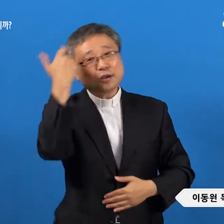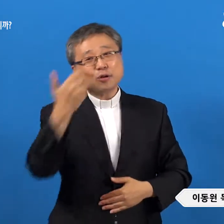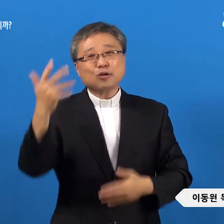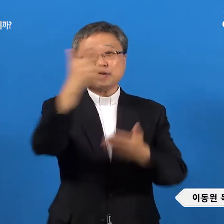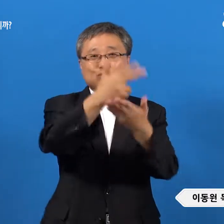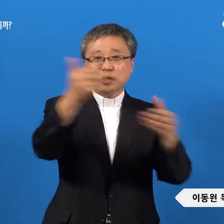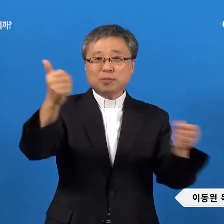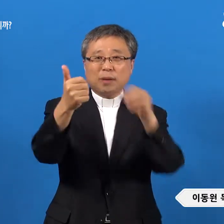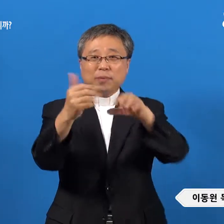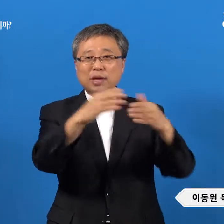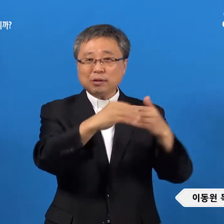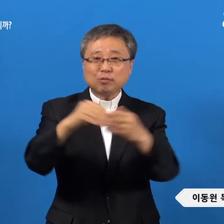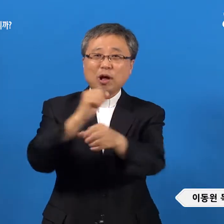앞으로 인도하고 있지 않습니까?